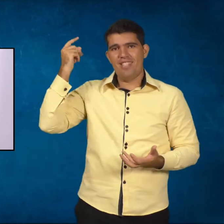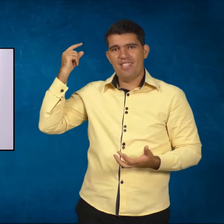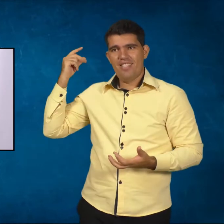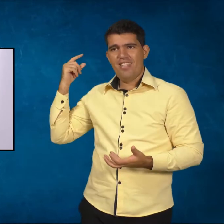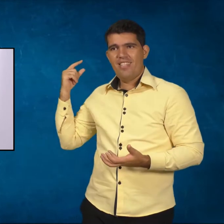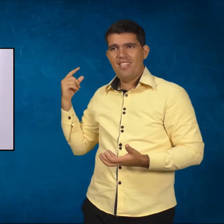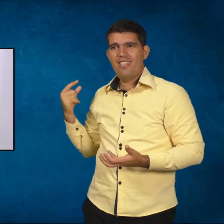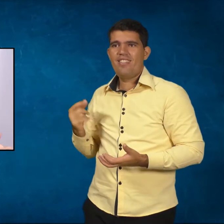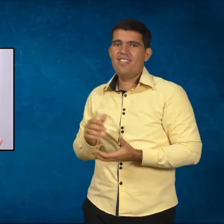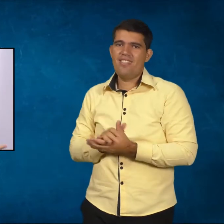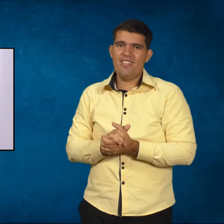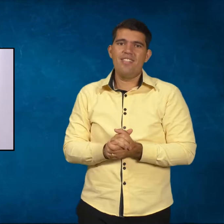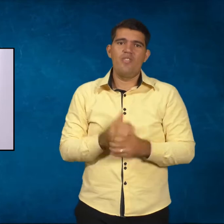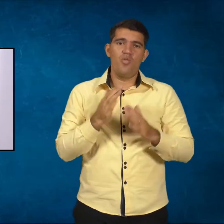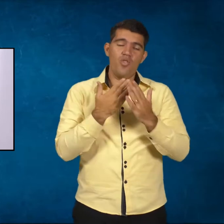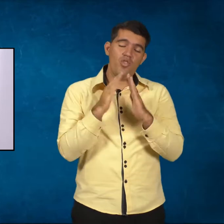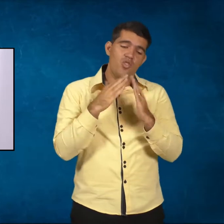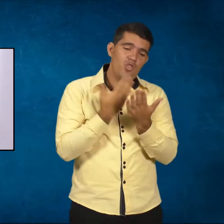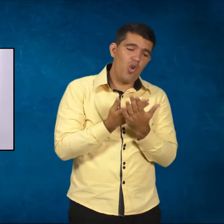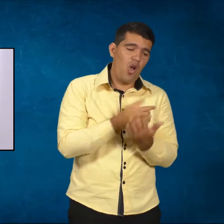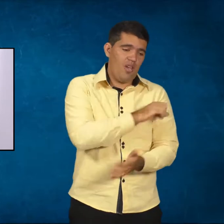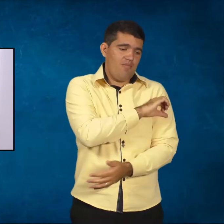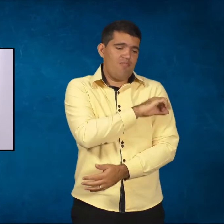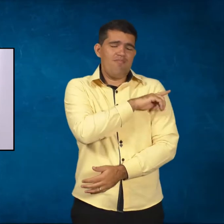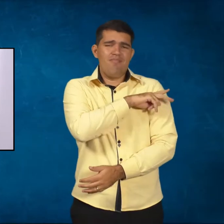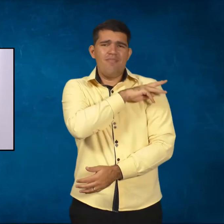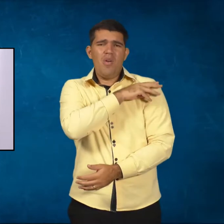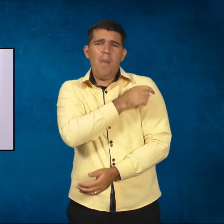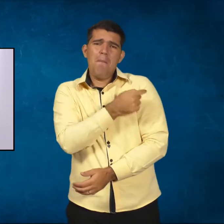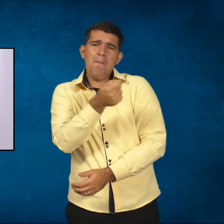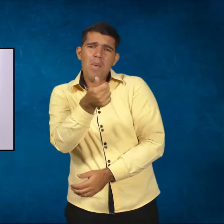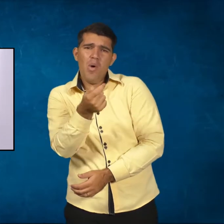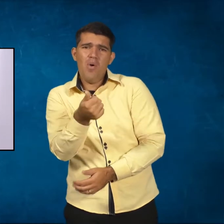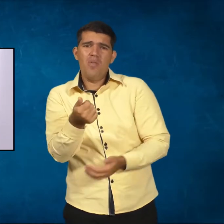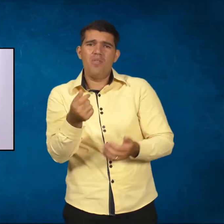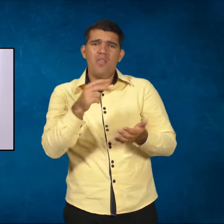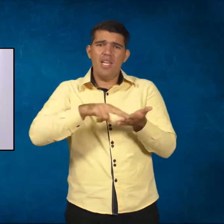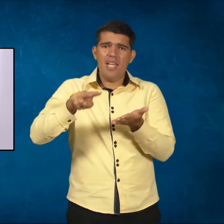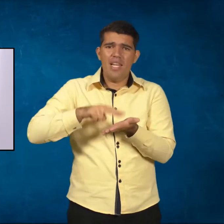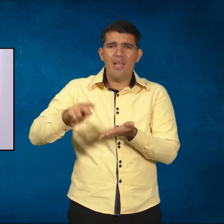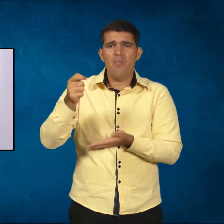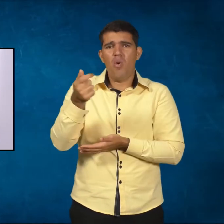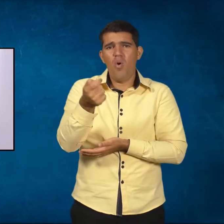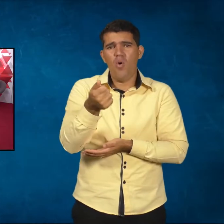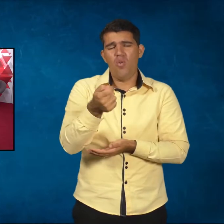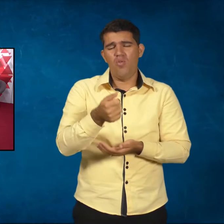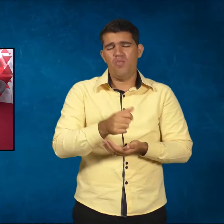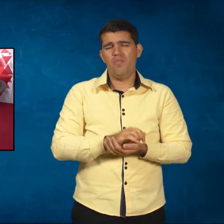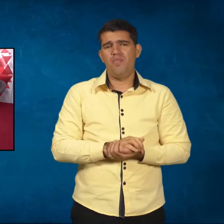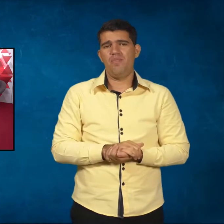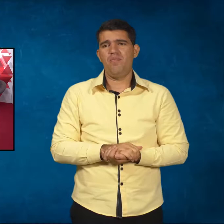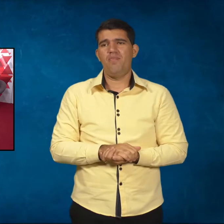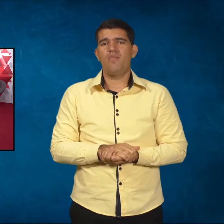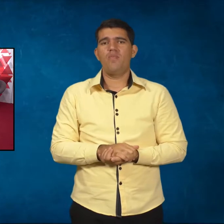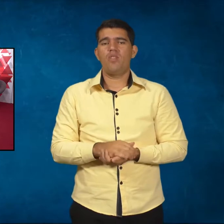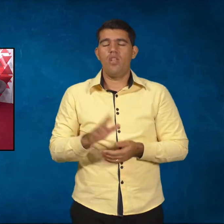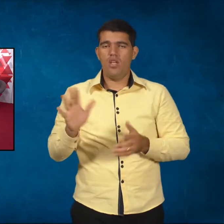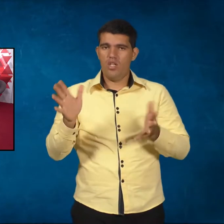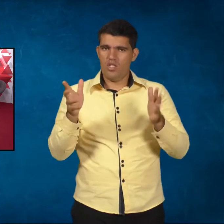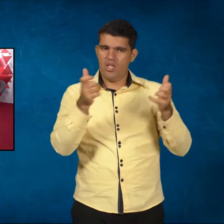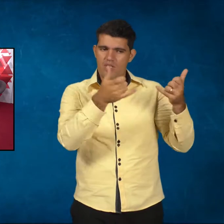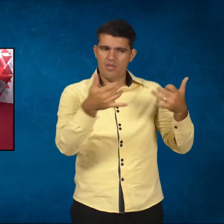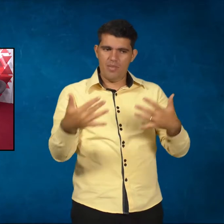mulheres com as mais as menos escolarizados e menos alfabetizadas nessas tocaram é falando inclusive